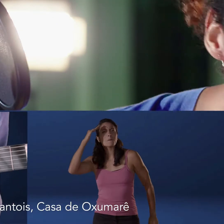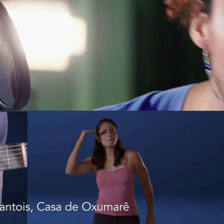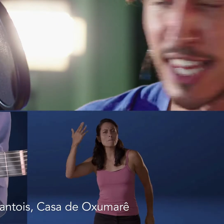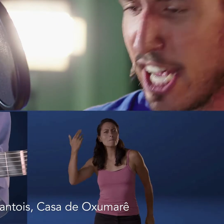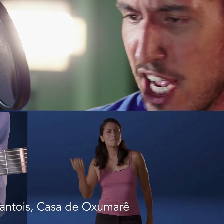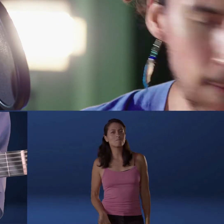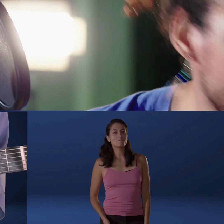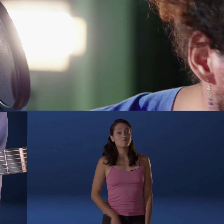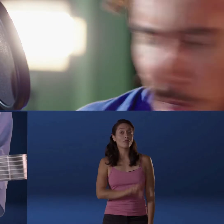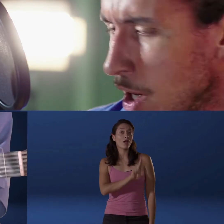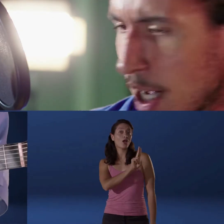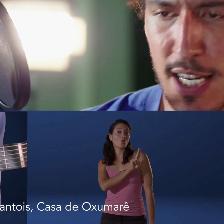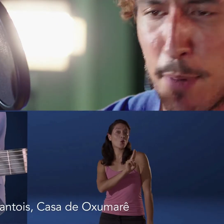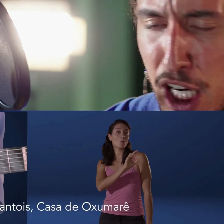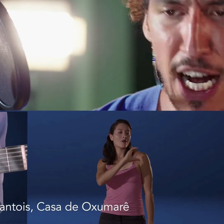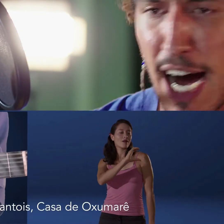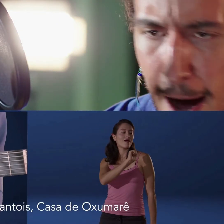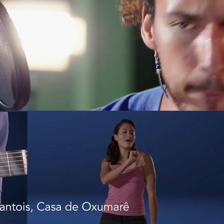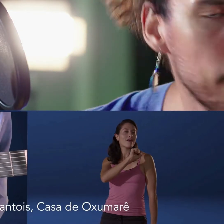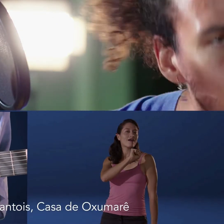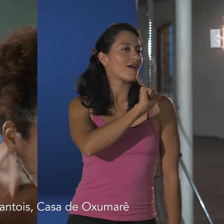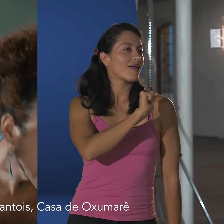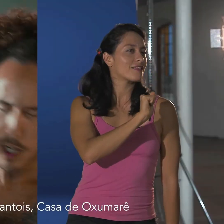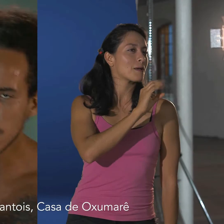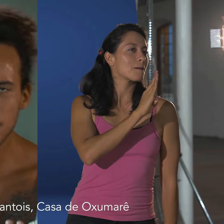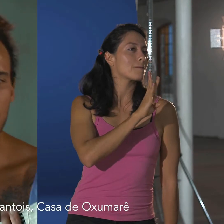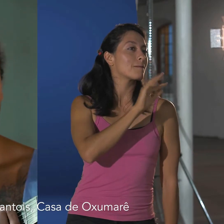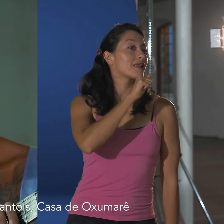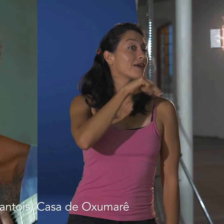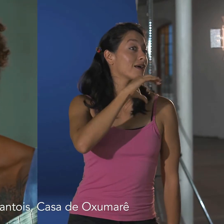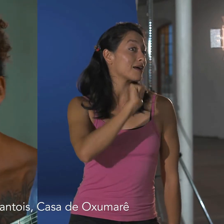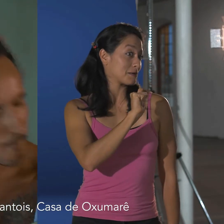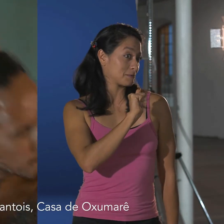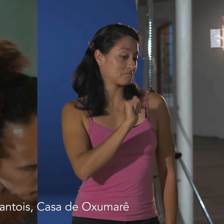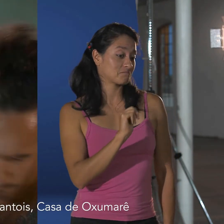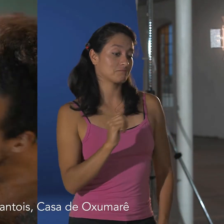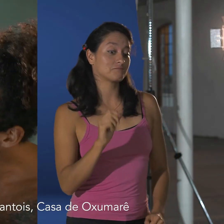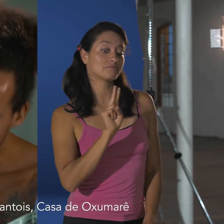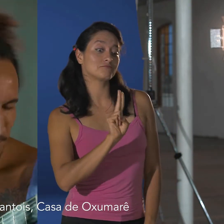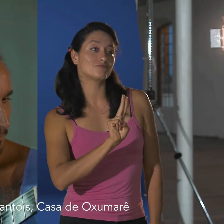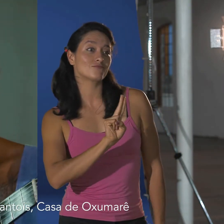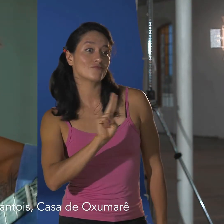casa de Oxumaré, Casa Branca Gantua,